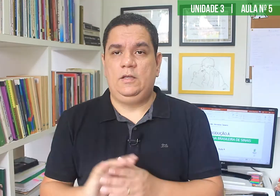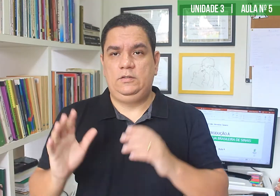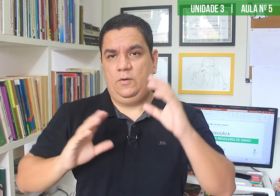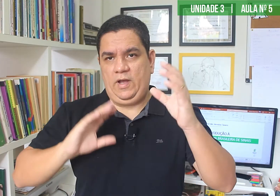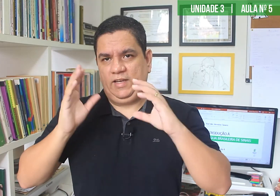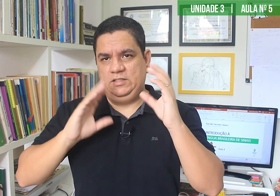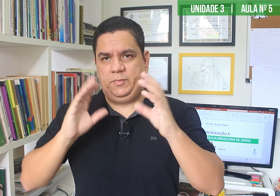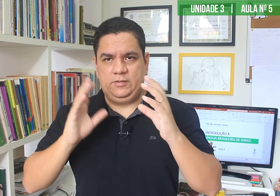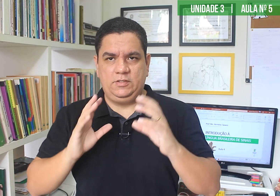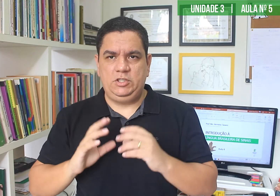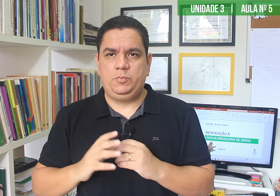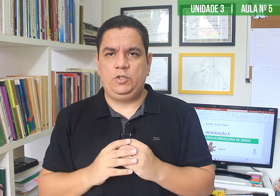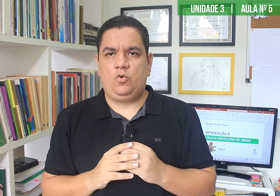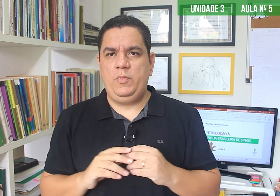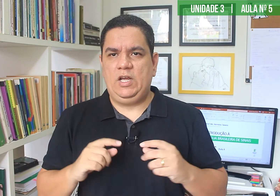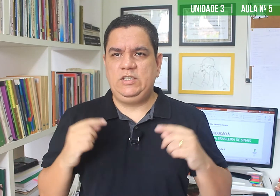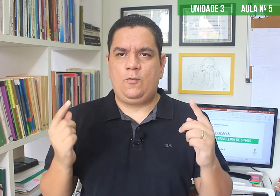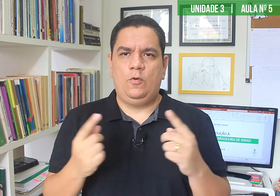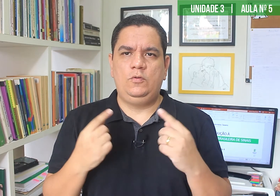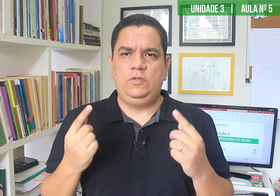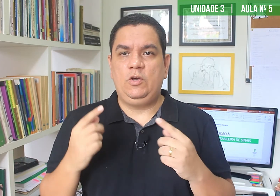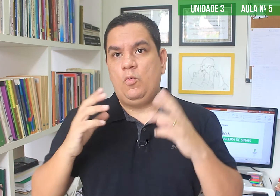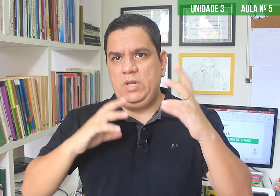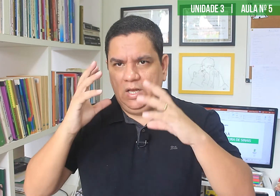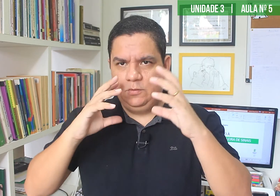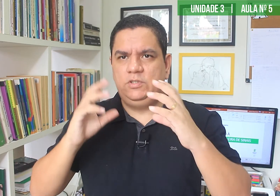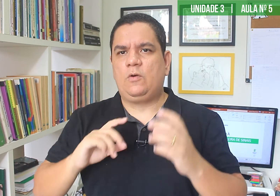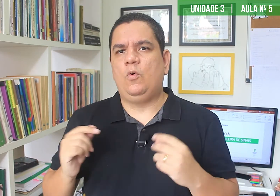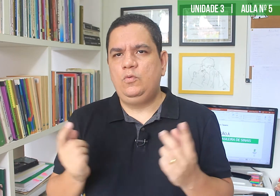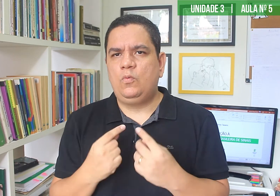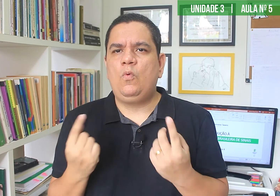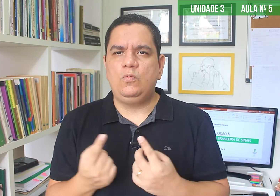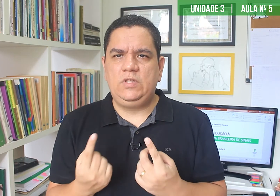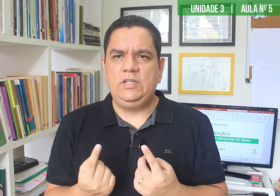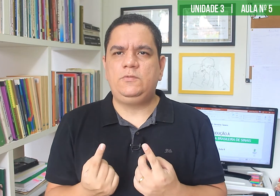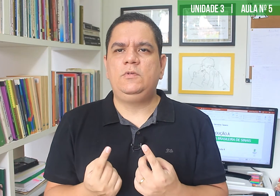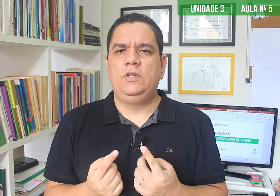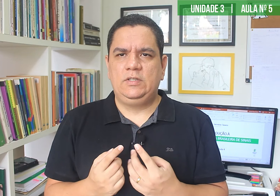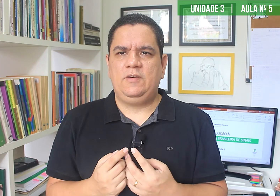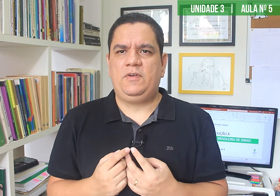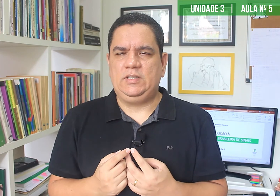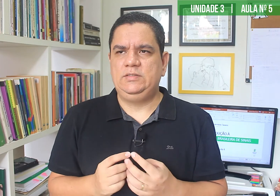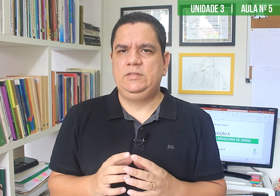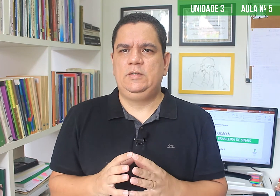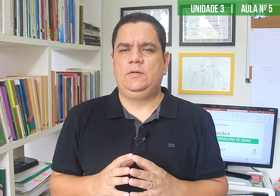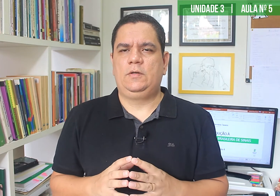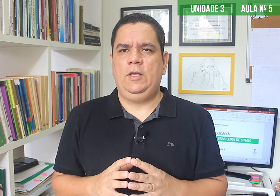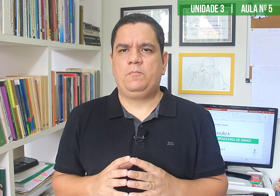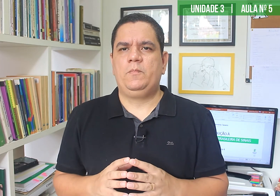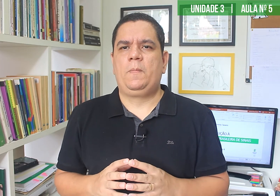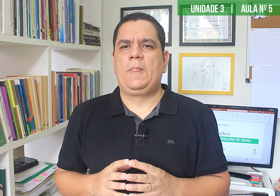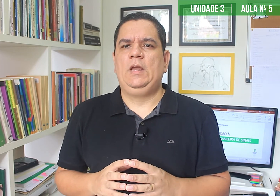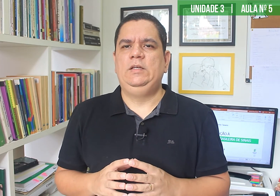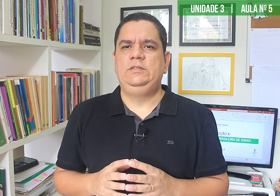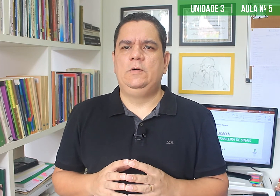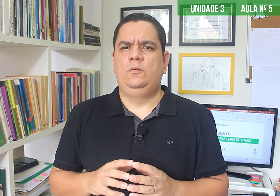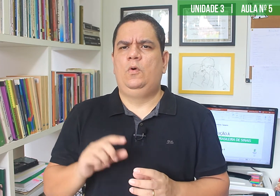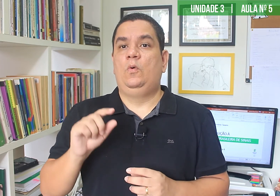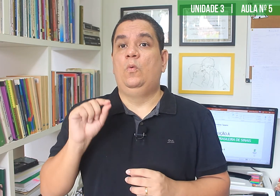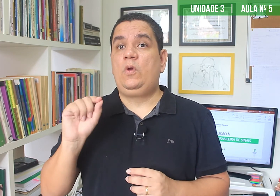Então, as expressões a gente pode combinar de acordo e combinando de acordo com o contexto da frase, ok? Então,